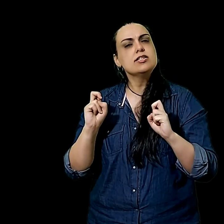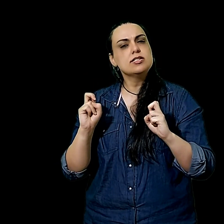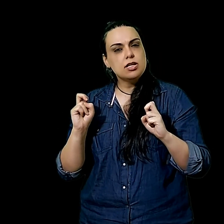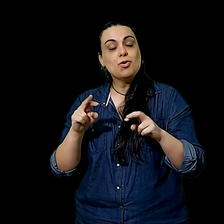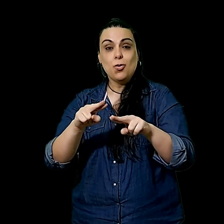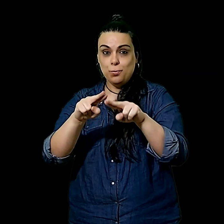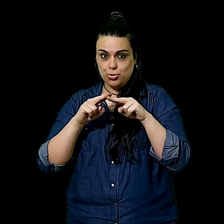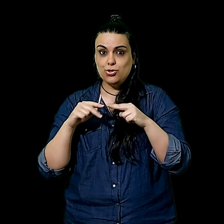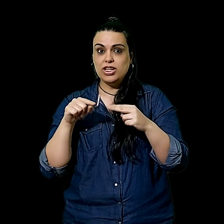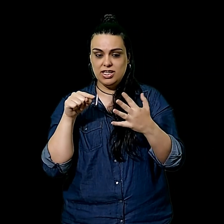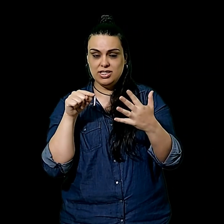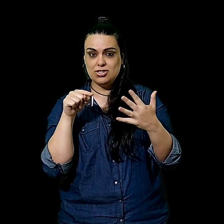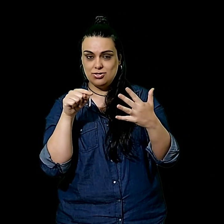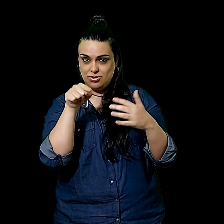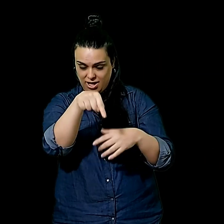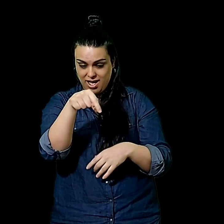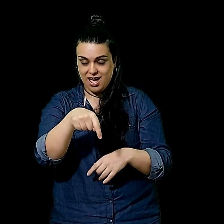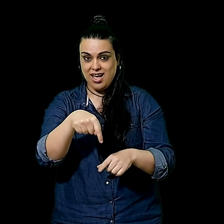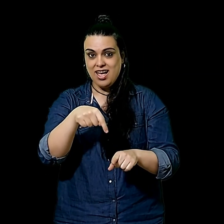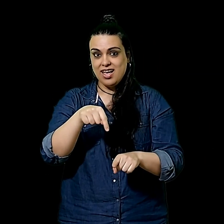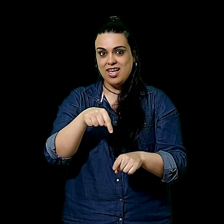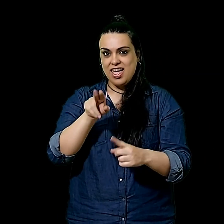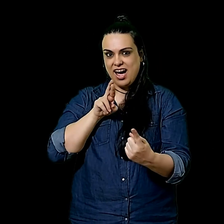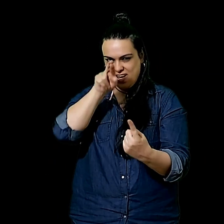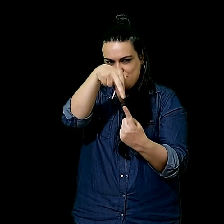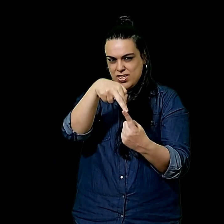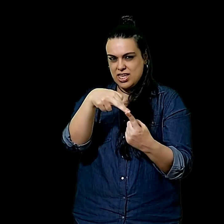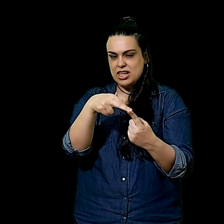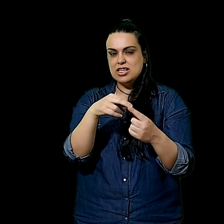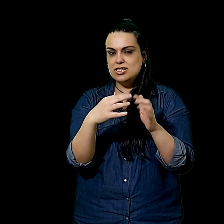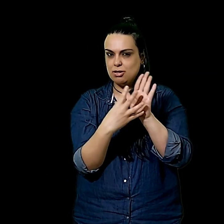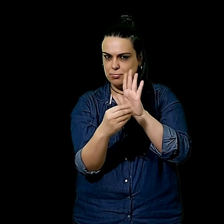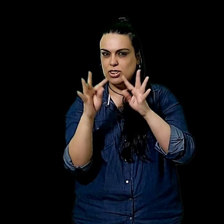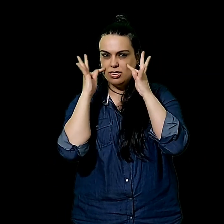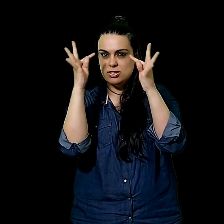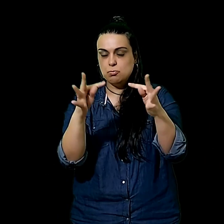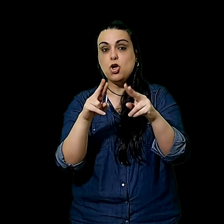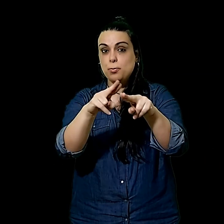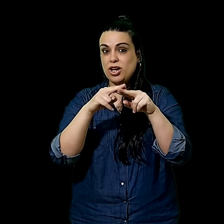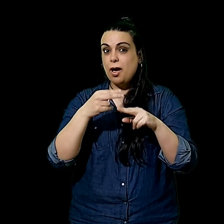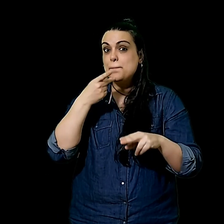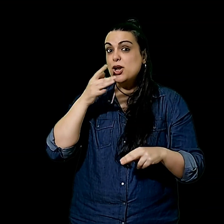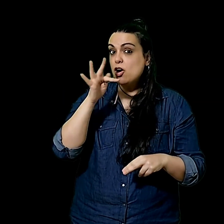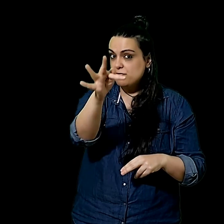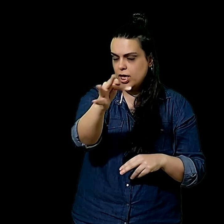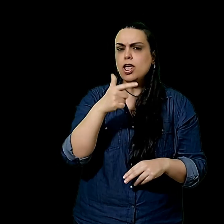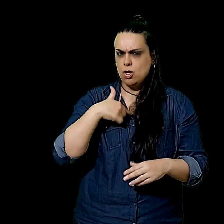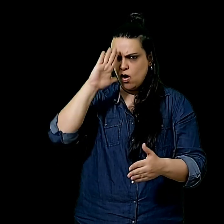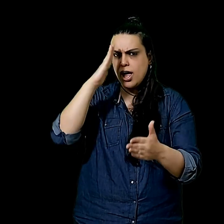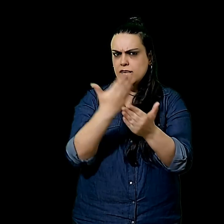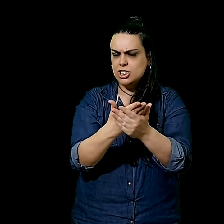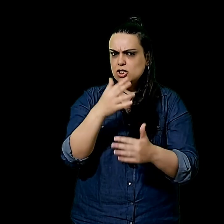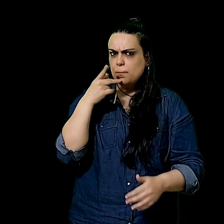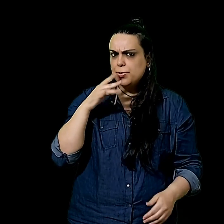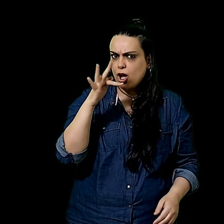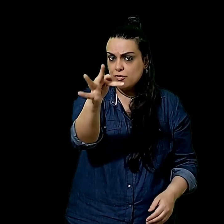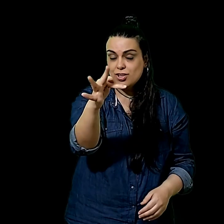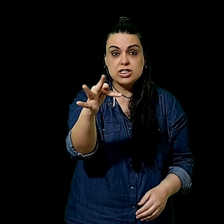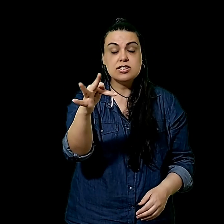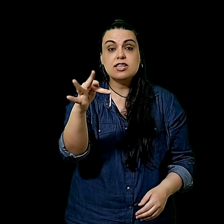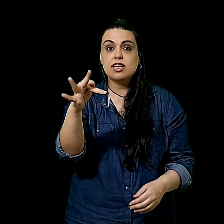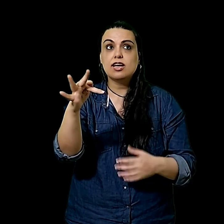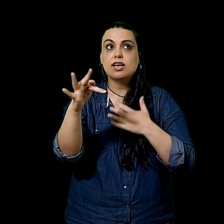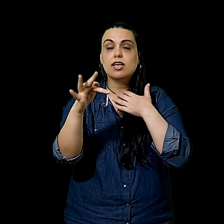é por isso que ela é uma das referências que estão aqui, porque, profeticamente falando, porque eu acredito no exercício da profecia,